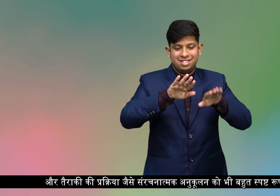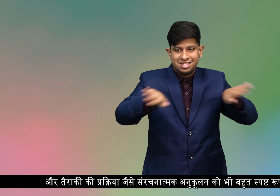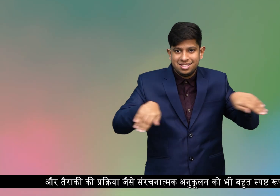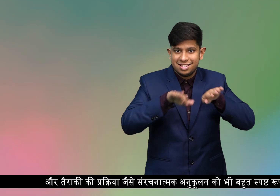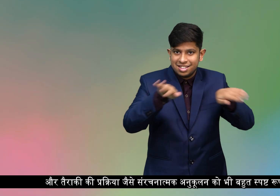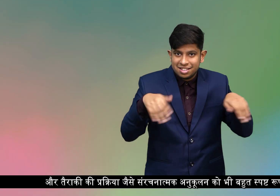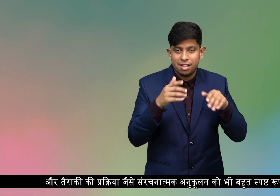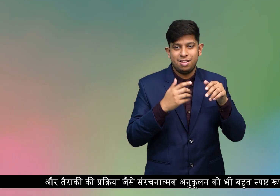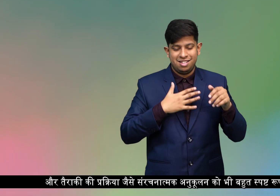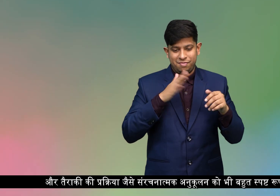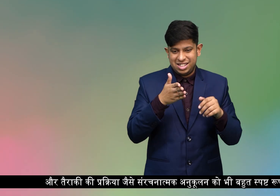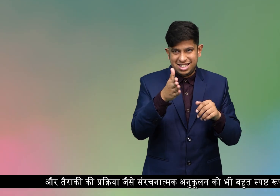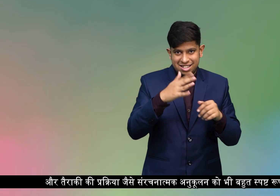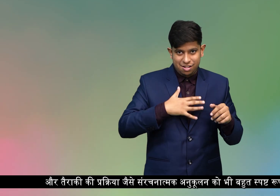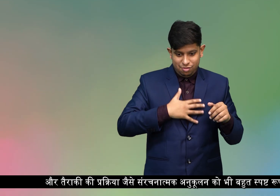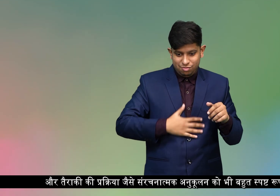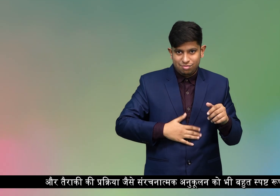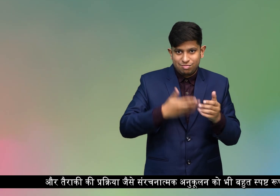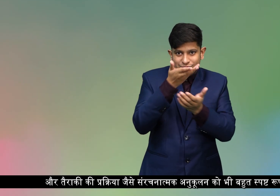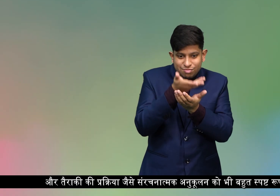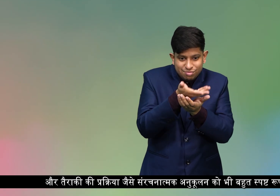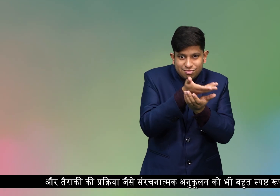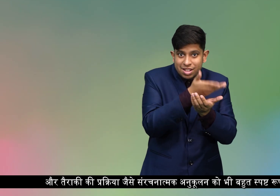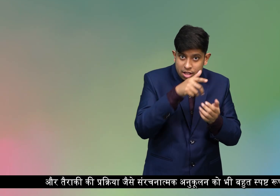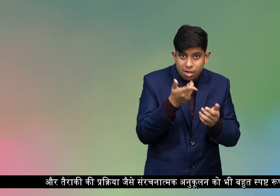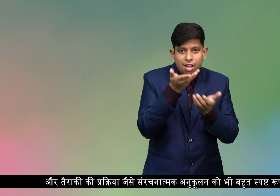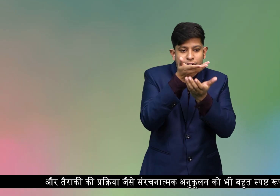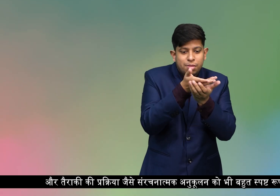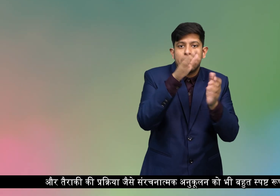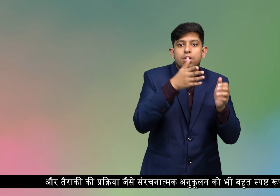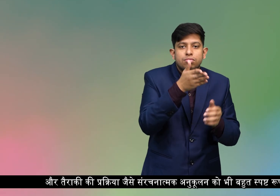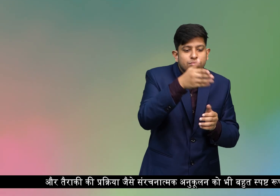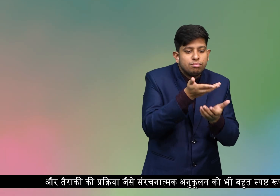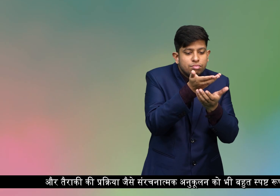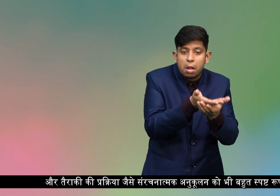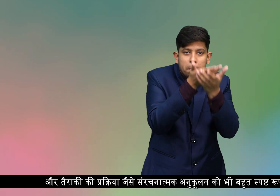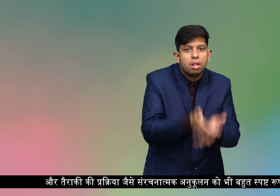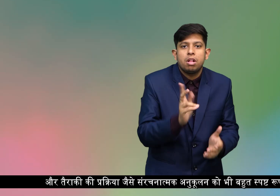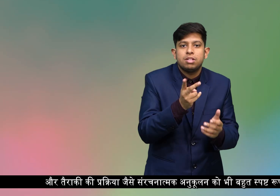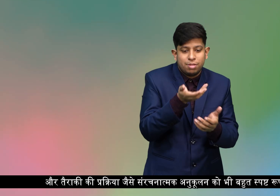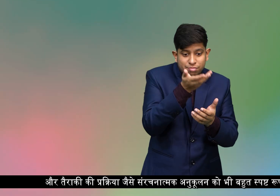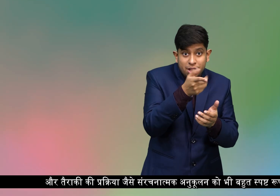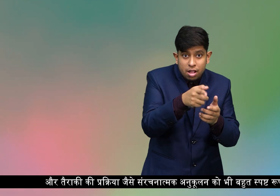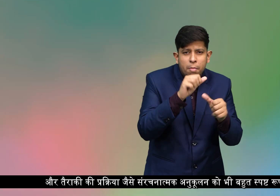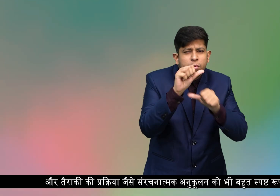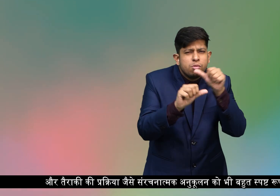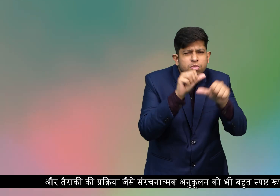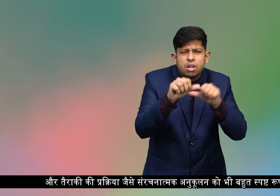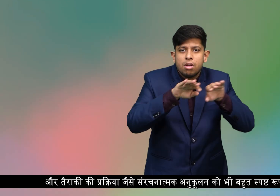तैराकी की प्रक्रिया जैसे संरचनात्मक अनुकूलन को भी बहुत स्पष्ट रूप से समझा।